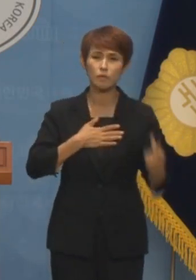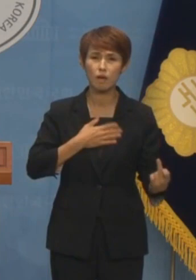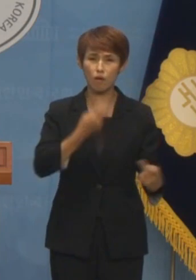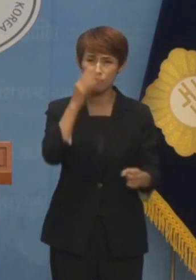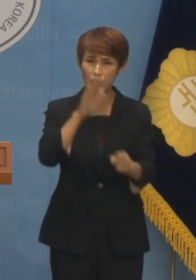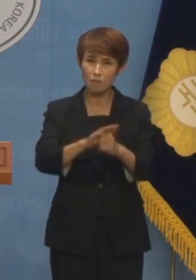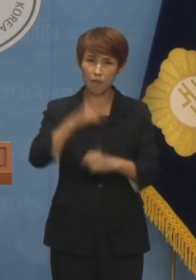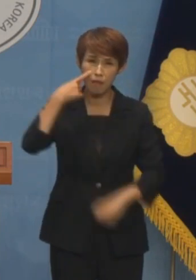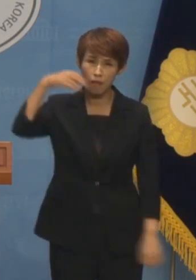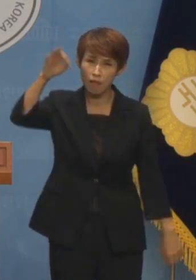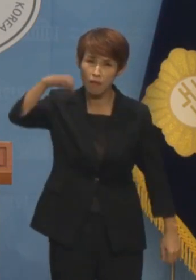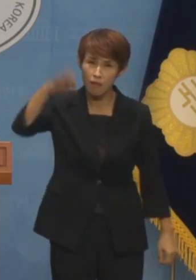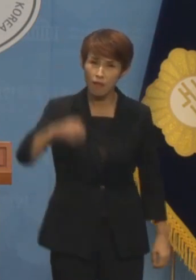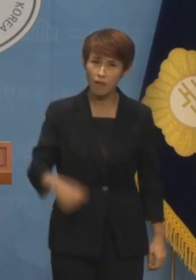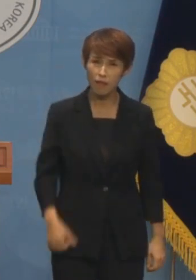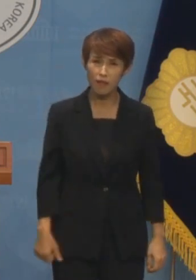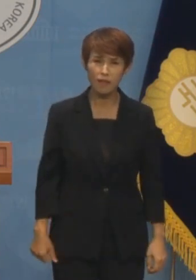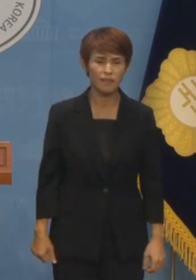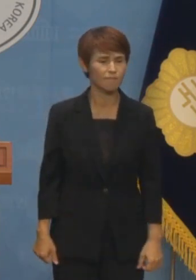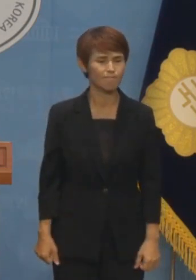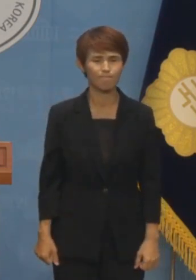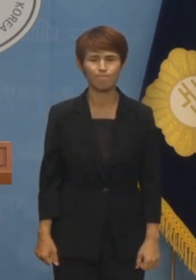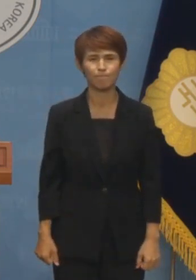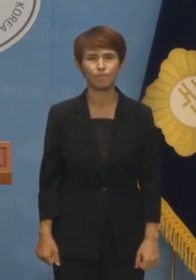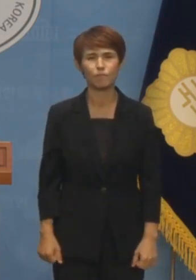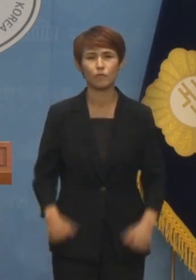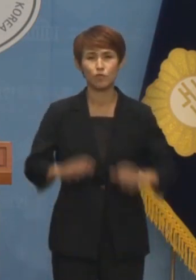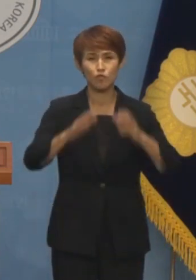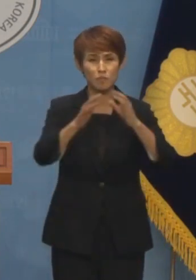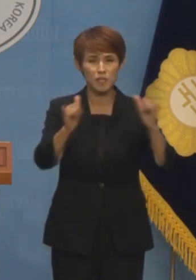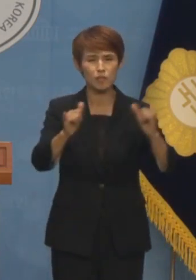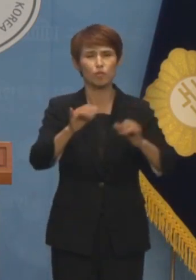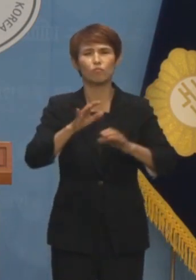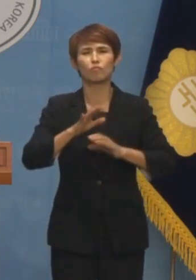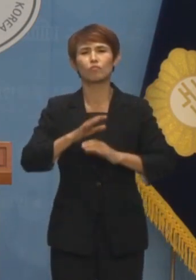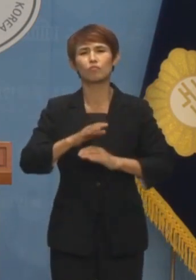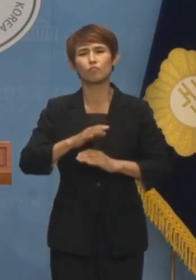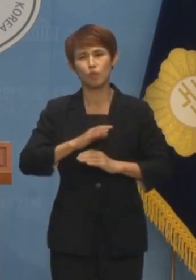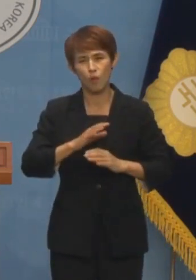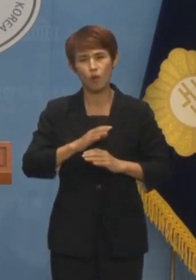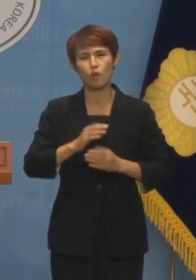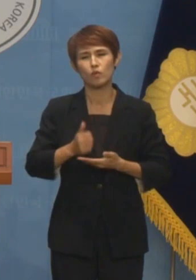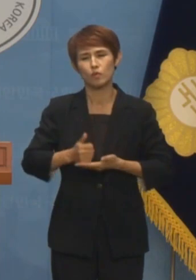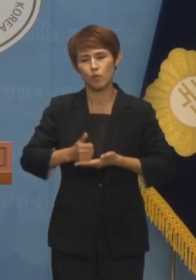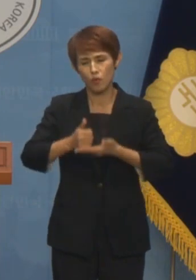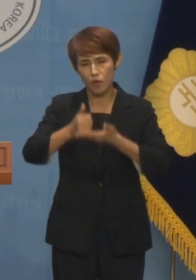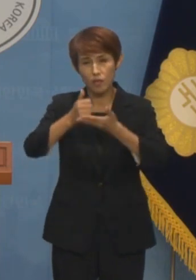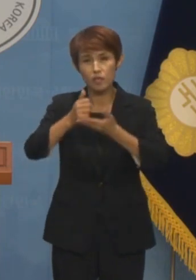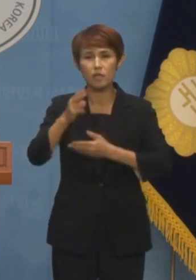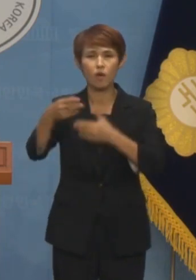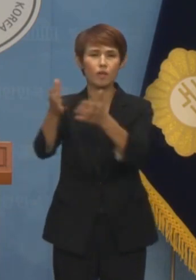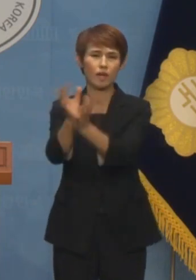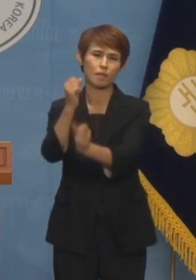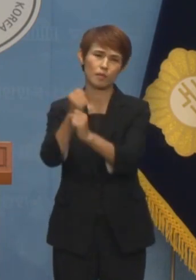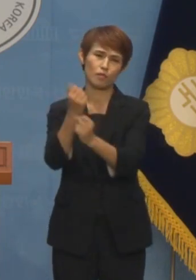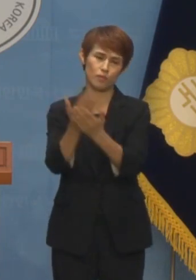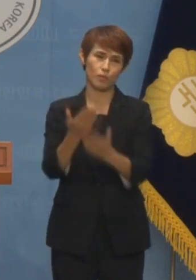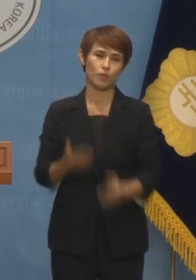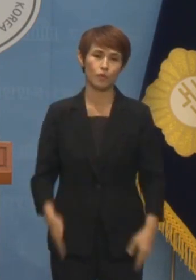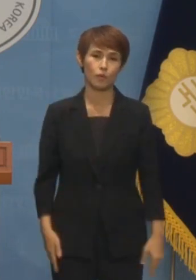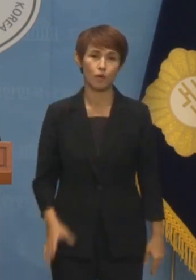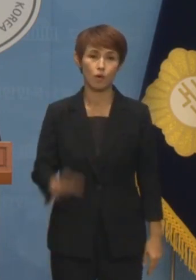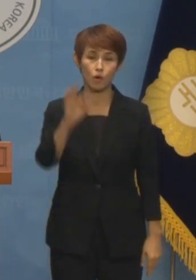가볍게 느끼셨습니까? 국민을 무서워하고 존경하는 여당이 되어야 합니다.